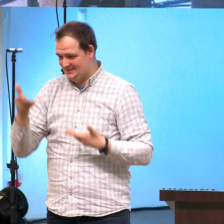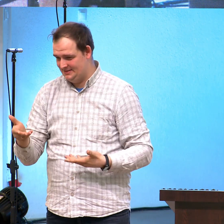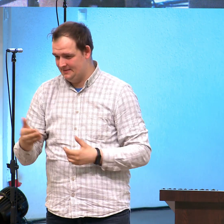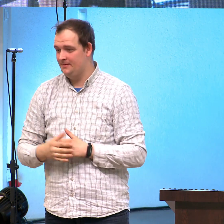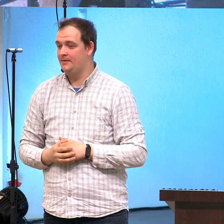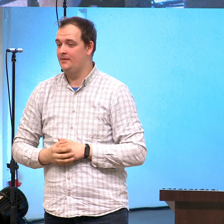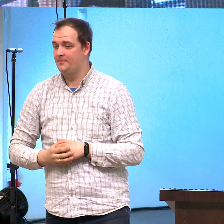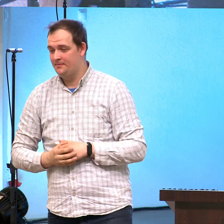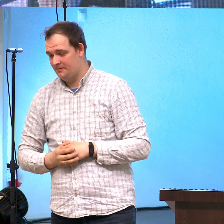из Вавилона